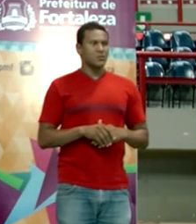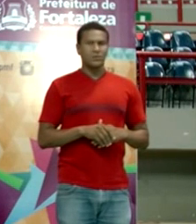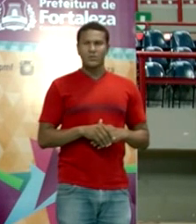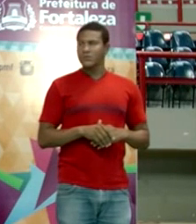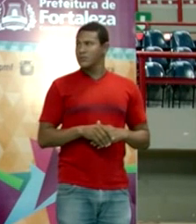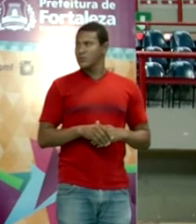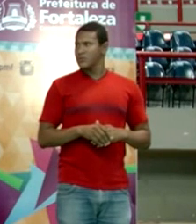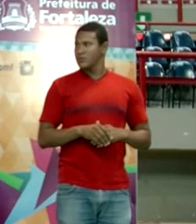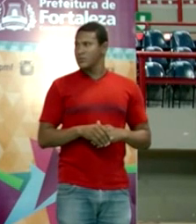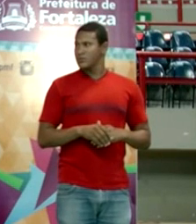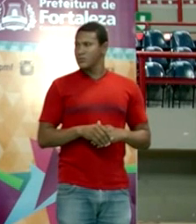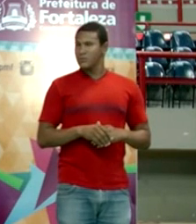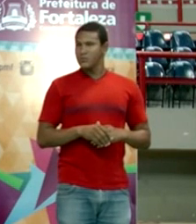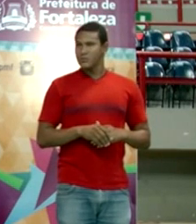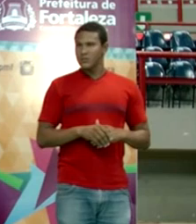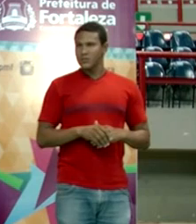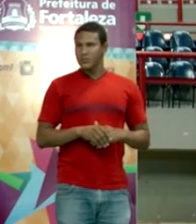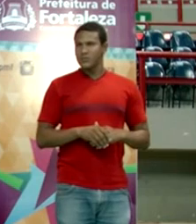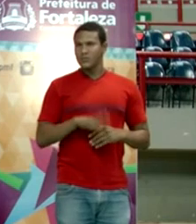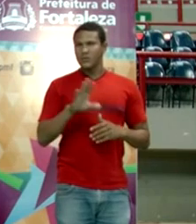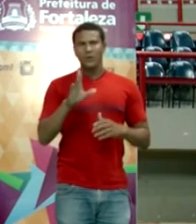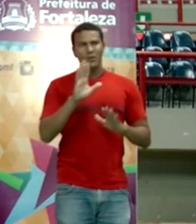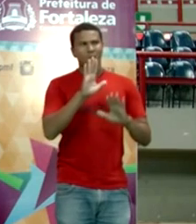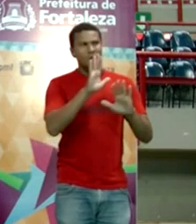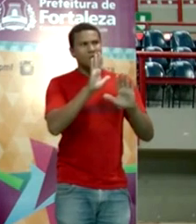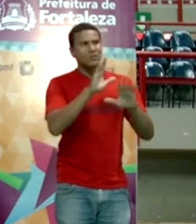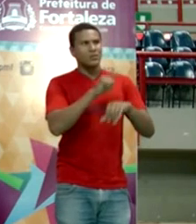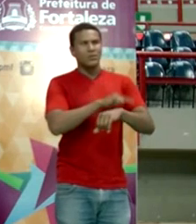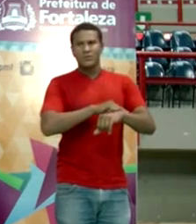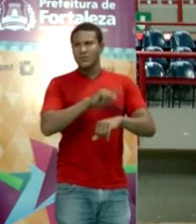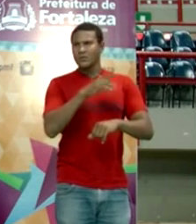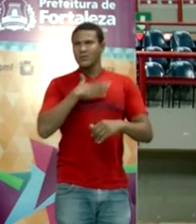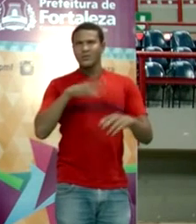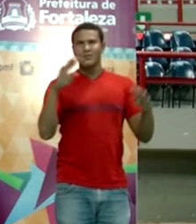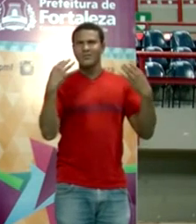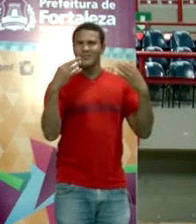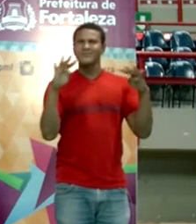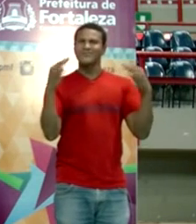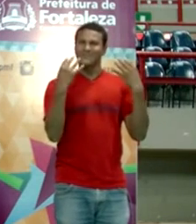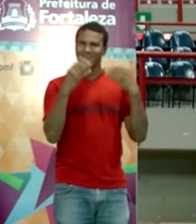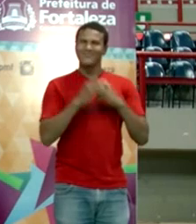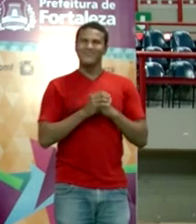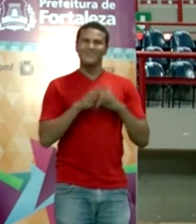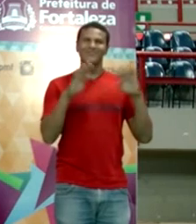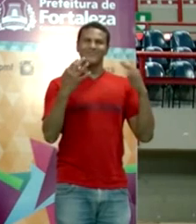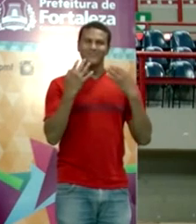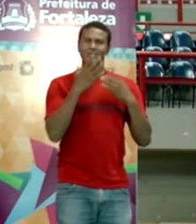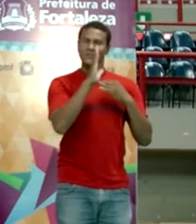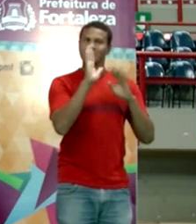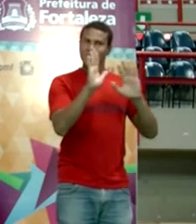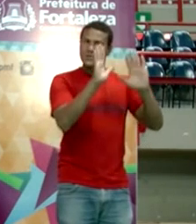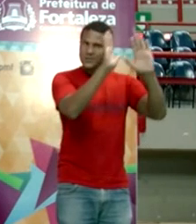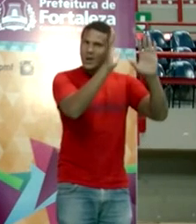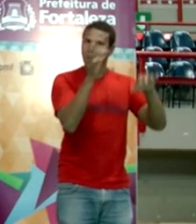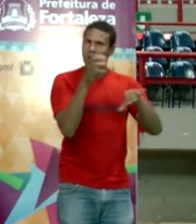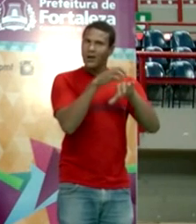Ela está sendo encaminhada para... Olha para cá. Olha para cá. Ela está sendo encaminhada à